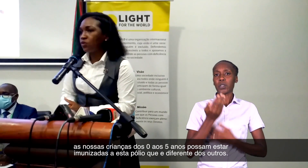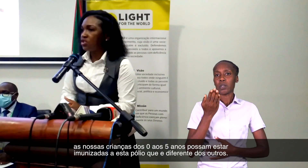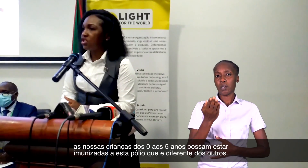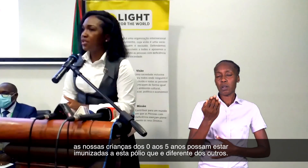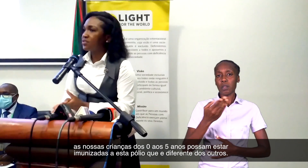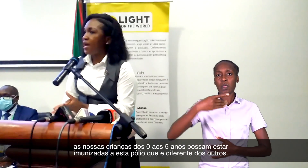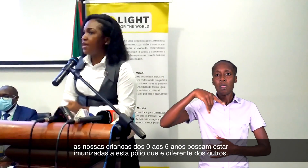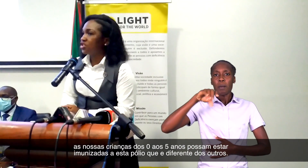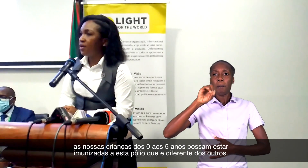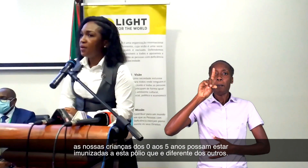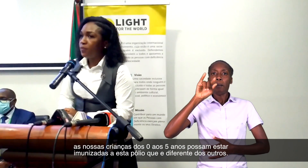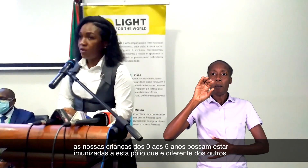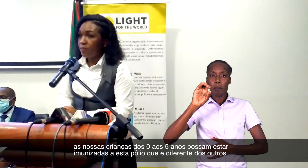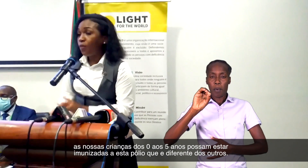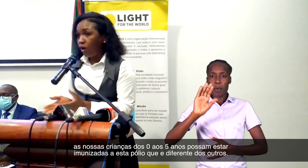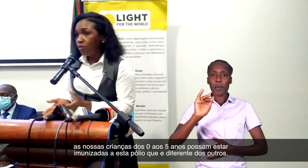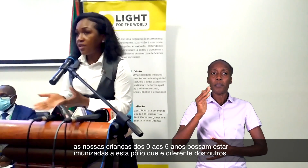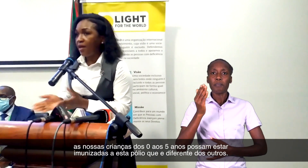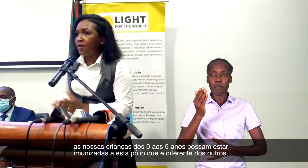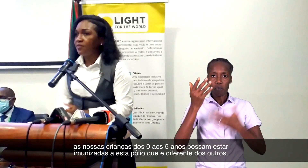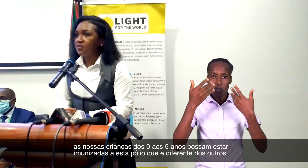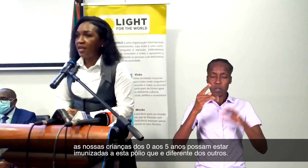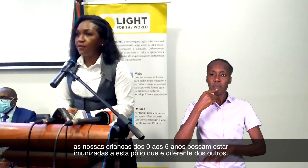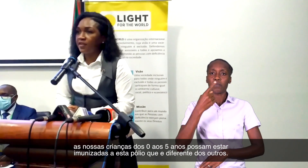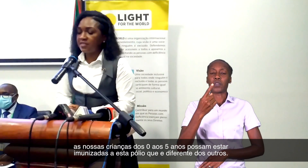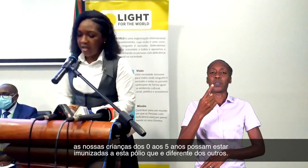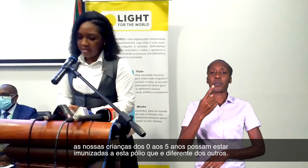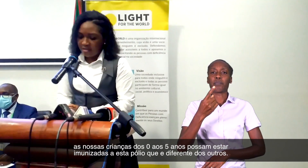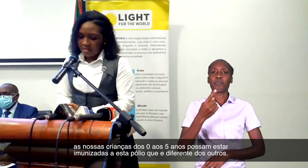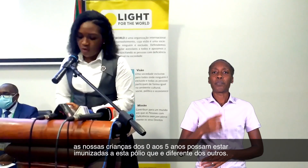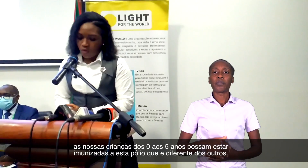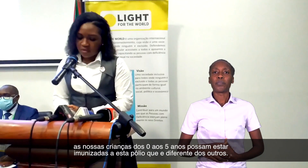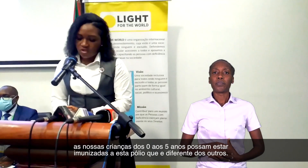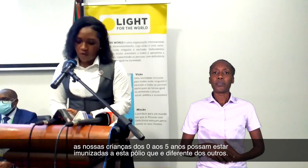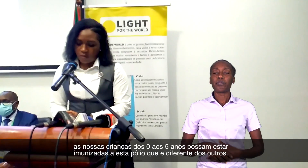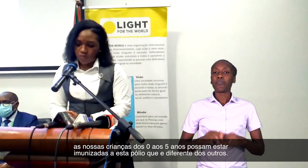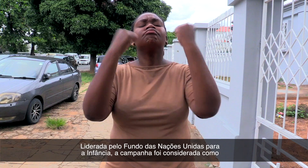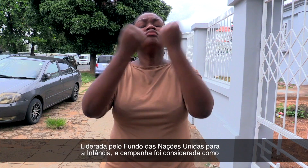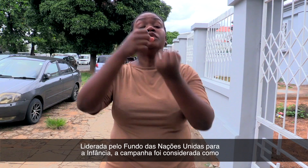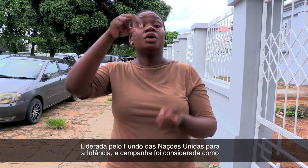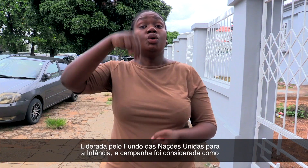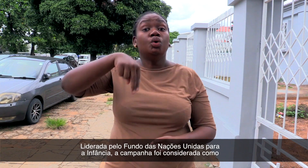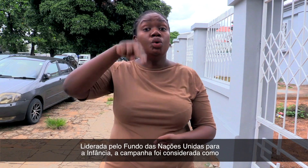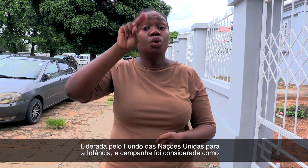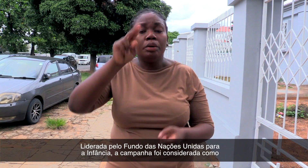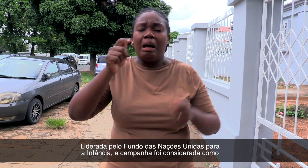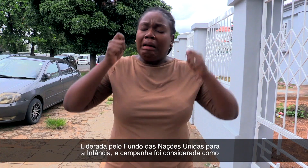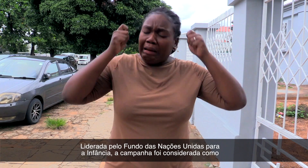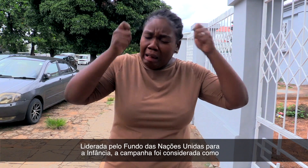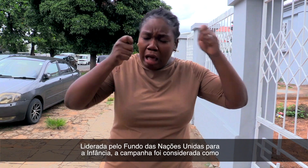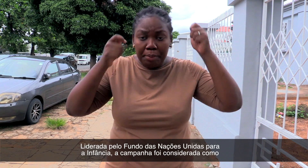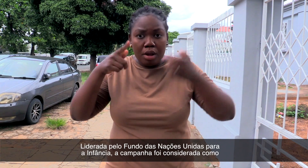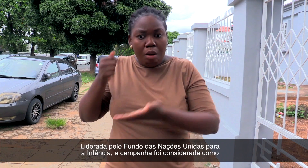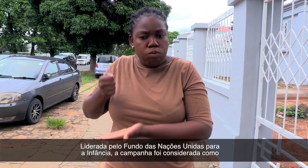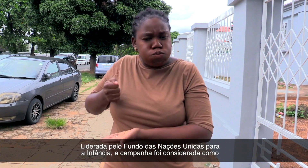melhor protegidas a esta polio que é já diferenciada de outras formas. Liderada pelo Fundo das